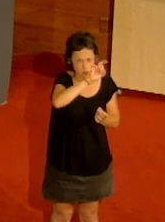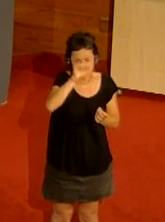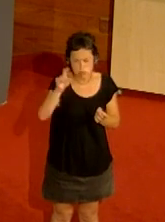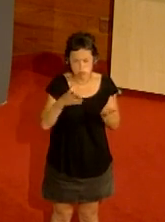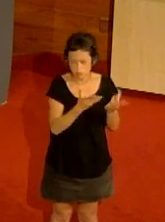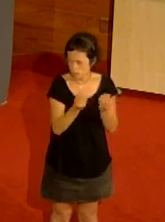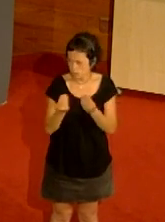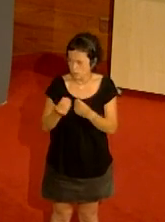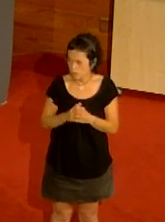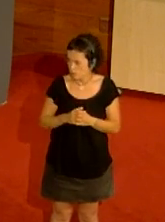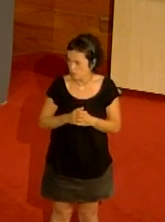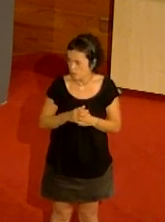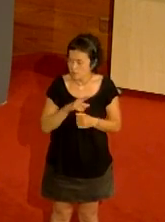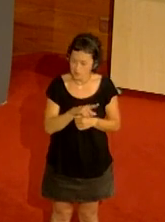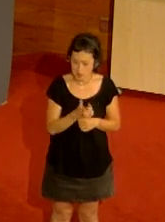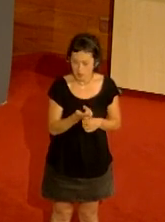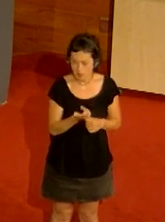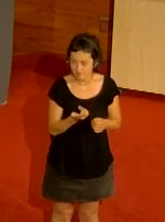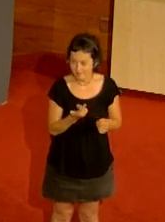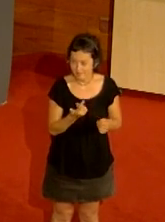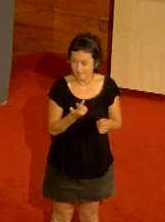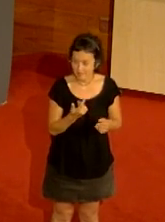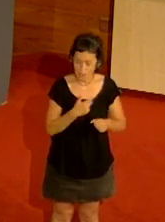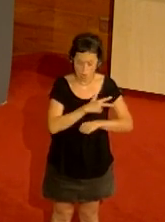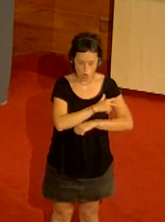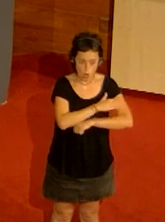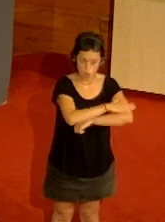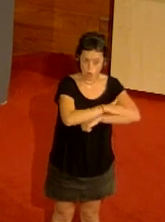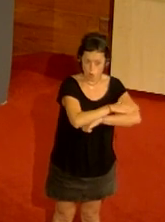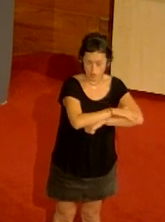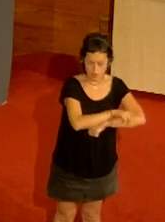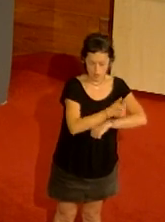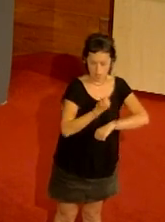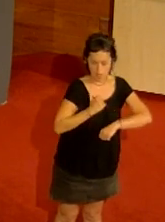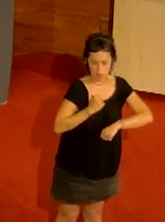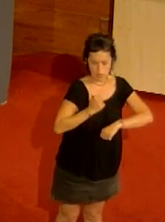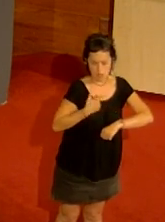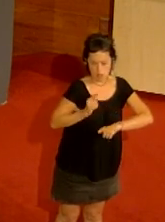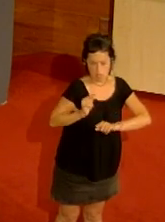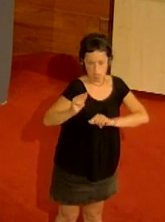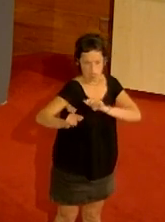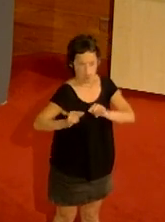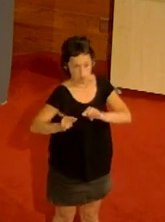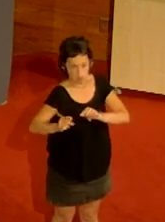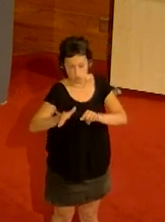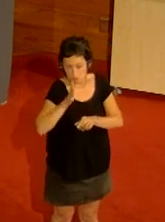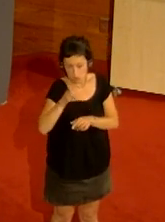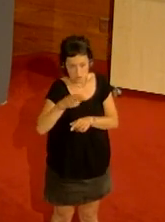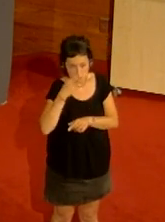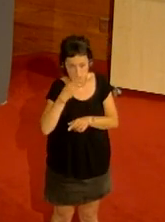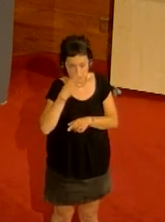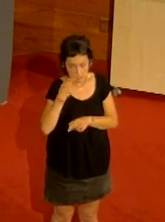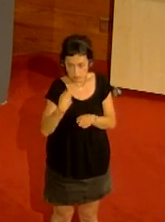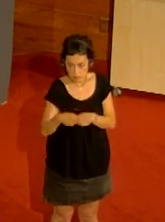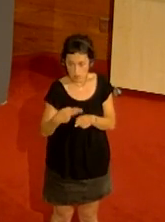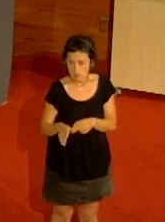Digamos que es el arma arrojadiza que usan muchos gobiernos para sus intereses políticos. Y ahora, ¿qué está pasando? Que